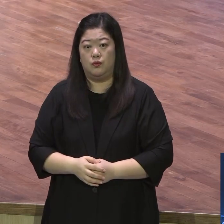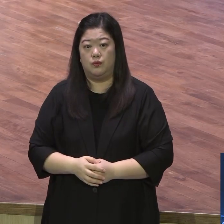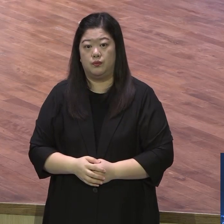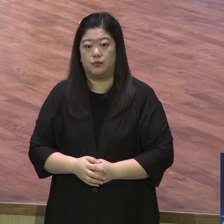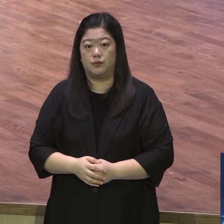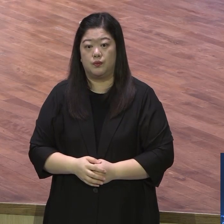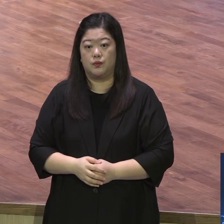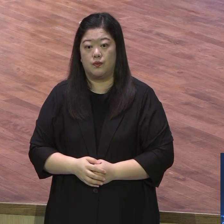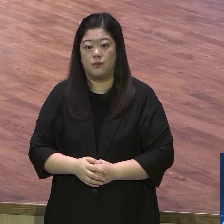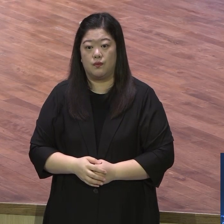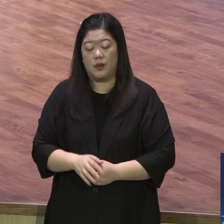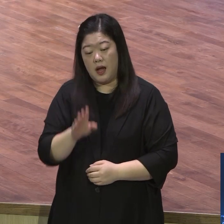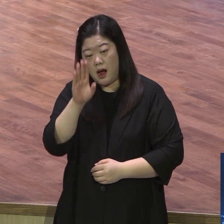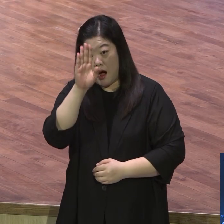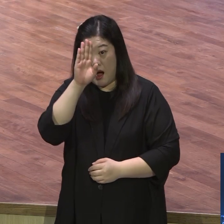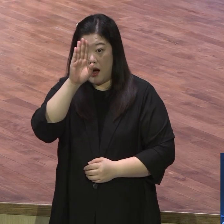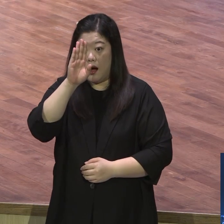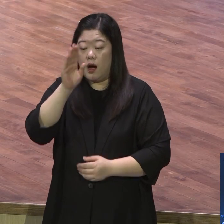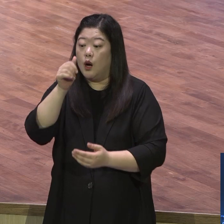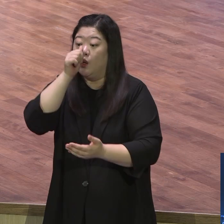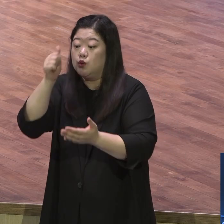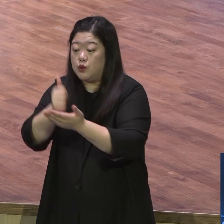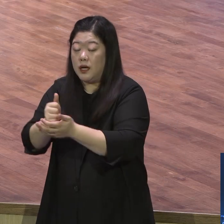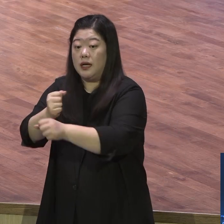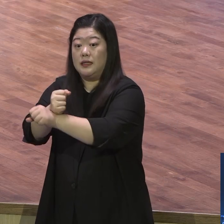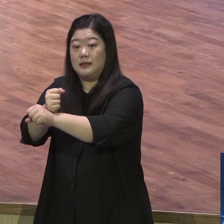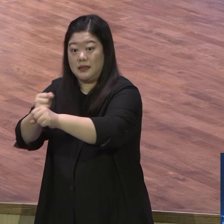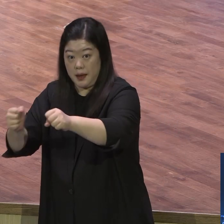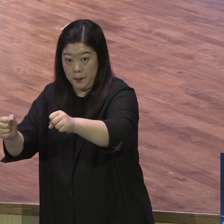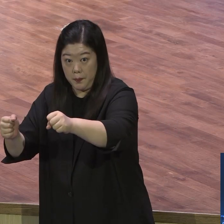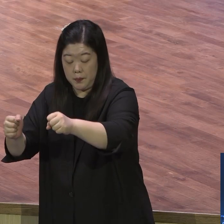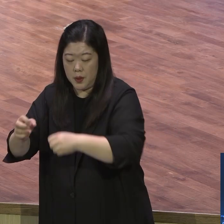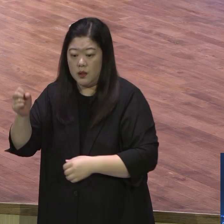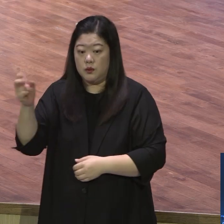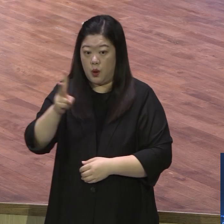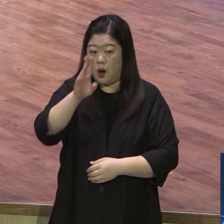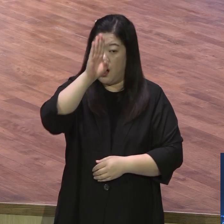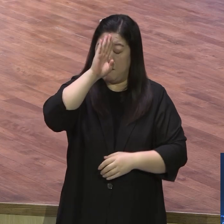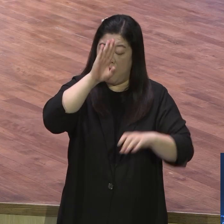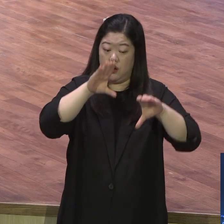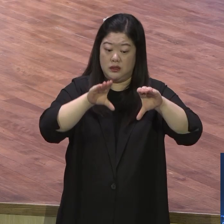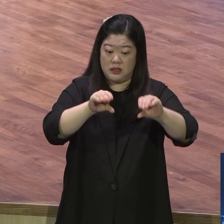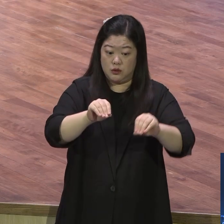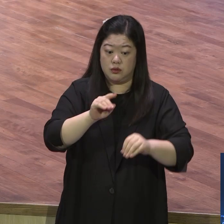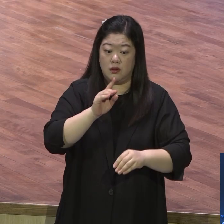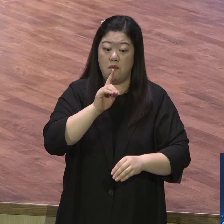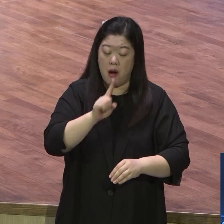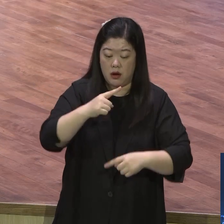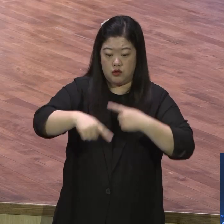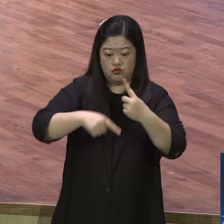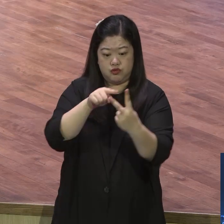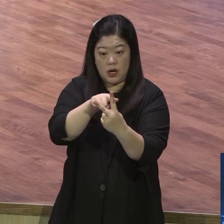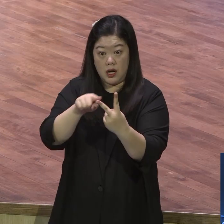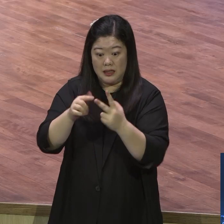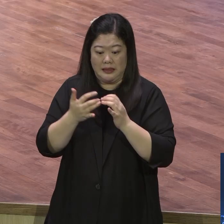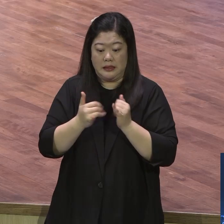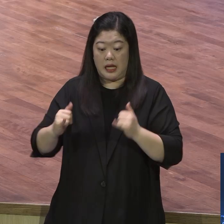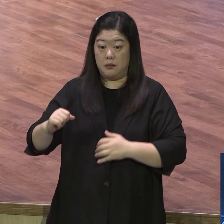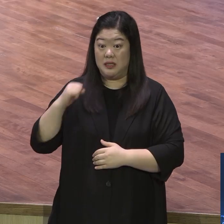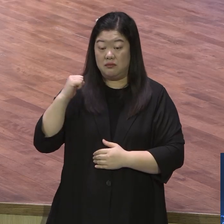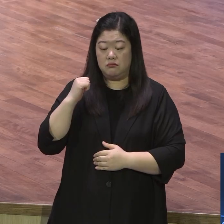중근병자를 치유하는 것은 모두가 다 인간이 할 수 있는 일이 아니에요 인간은 불가능한